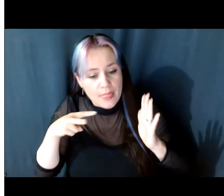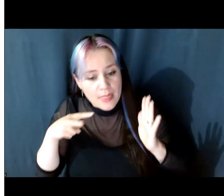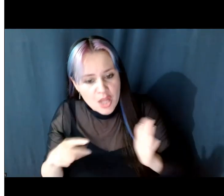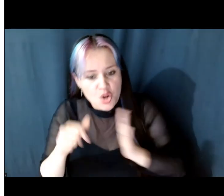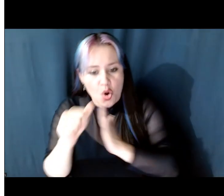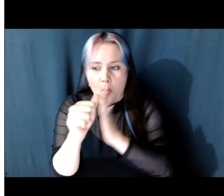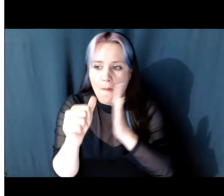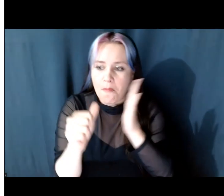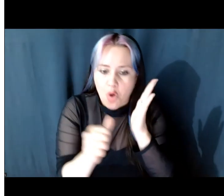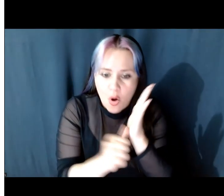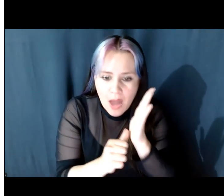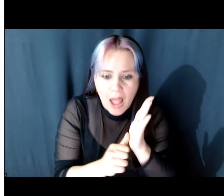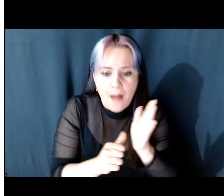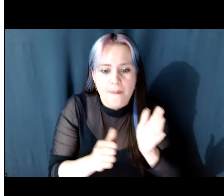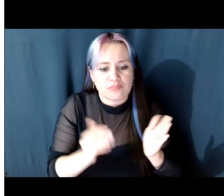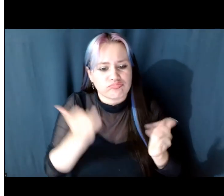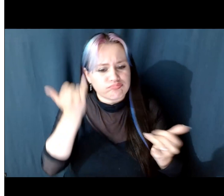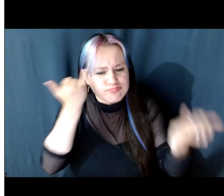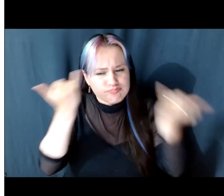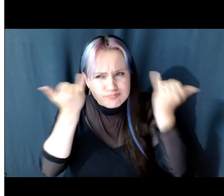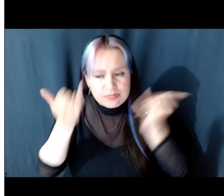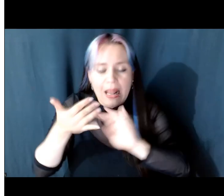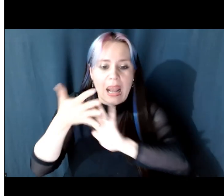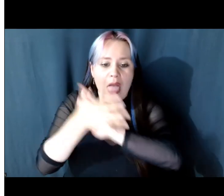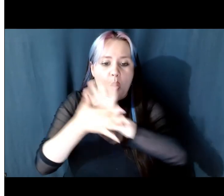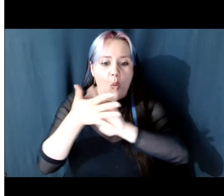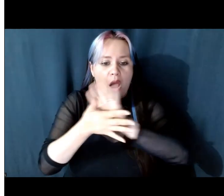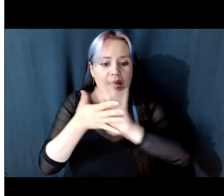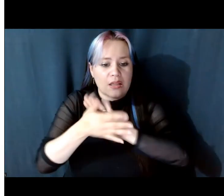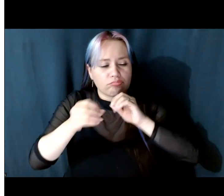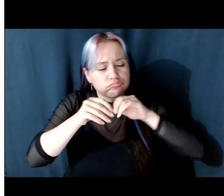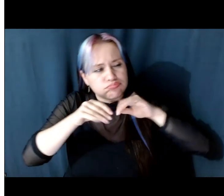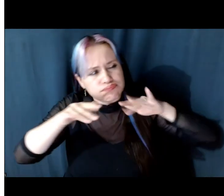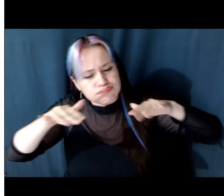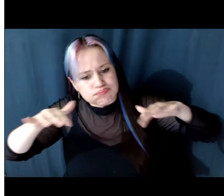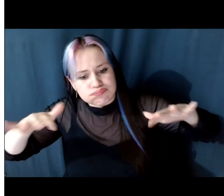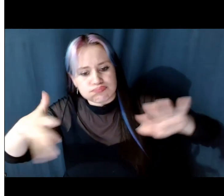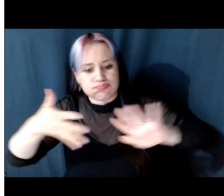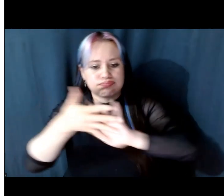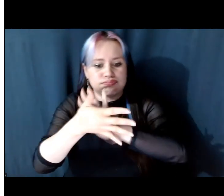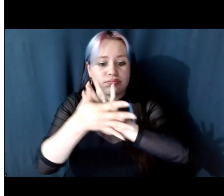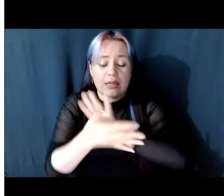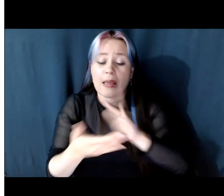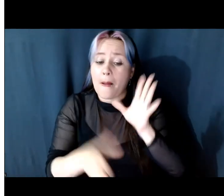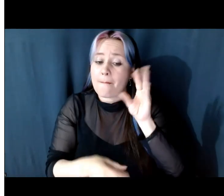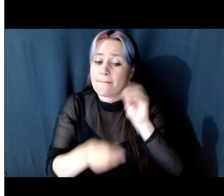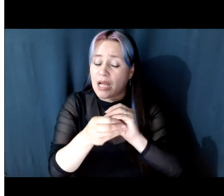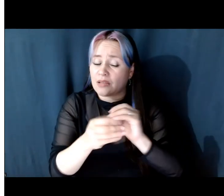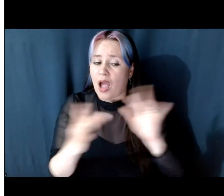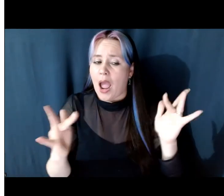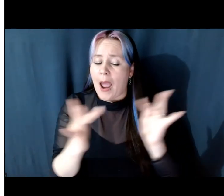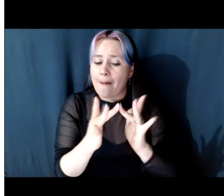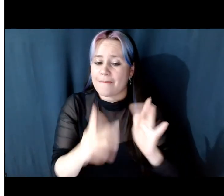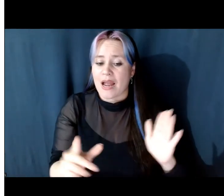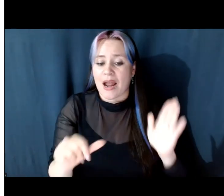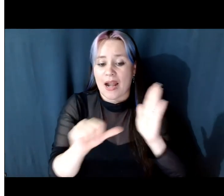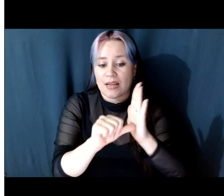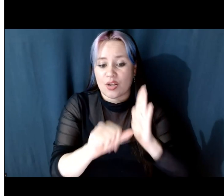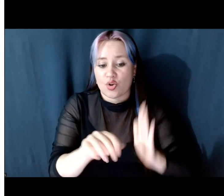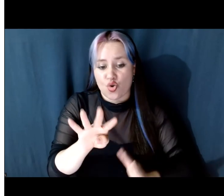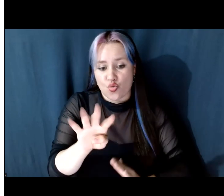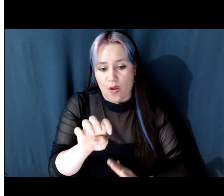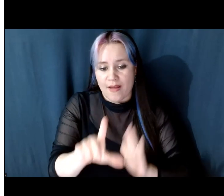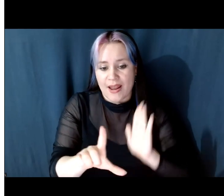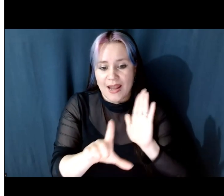colombiana y especialmente para cumplir con el artículo 9 de la ley 2049 del año 2020 en el que se indica